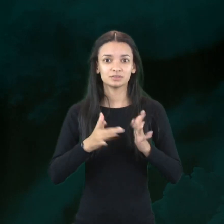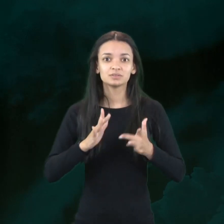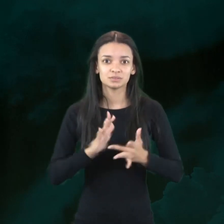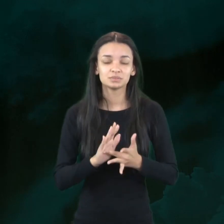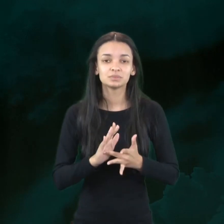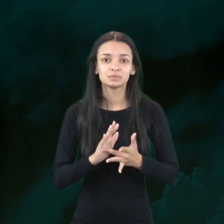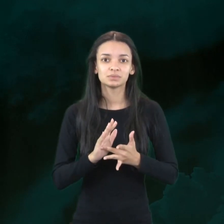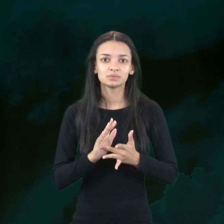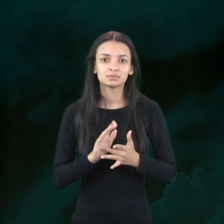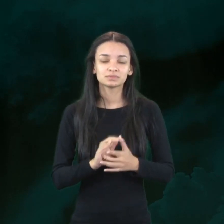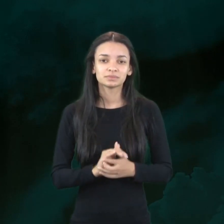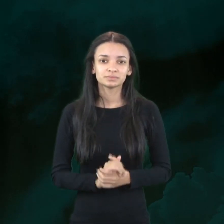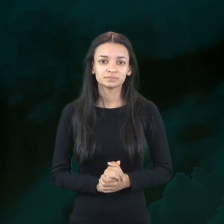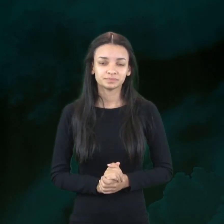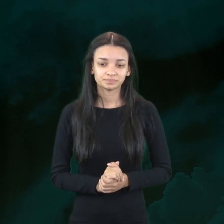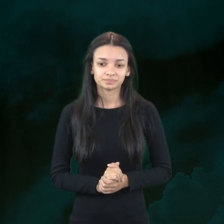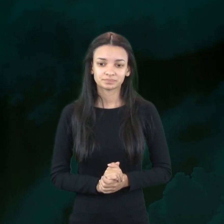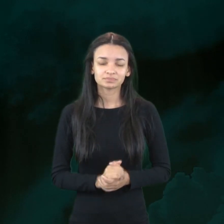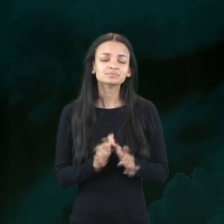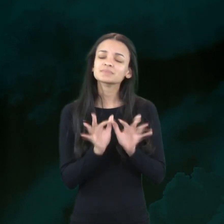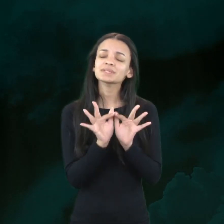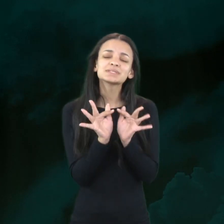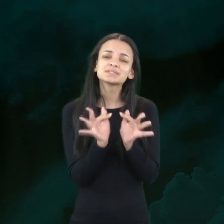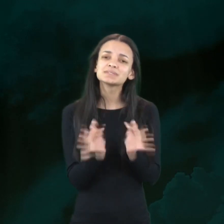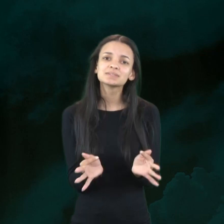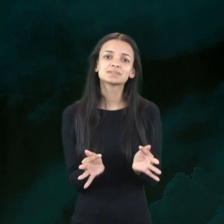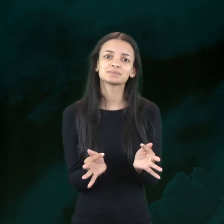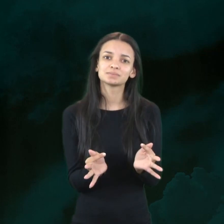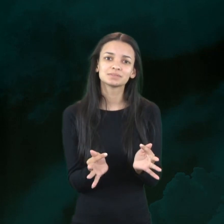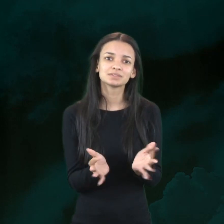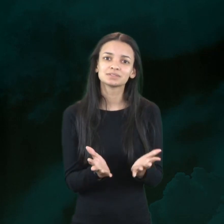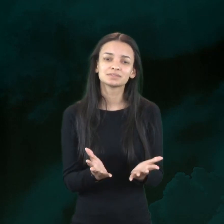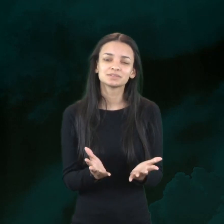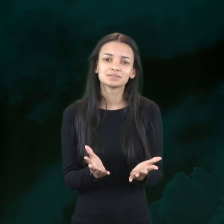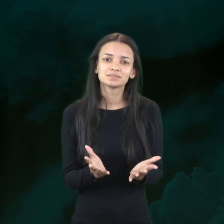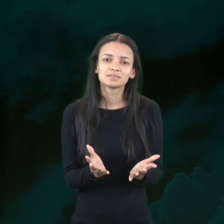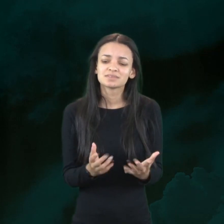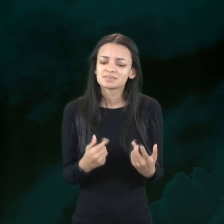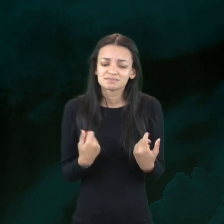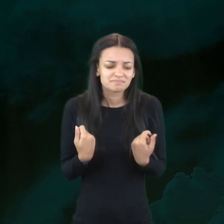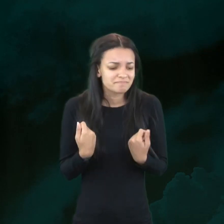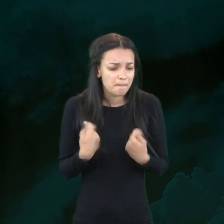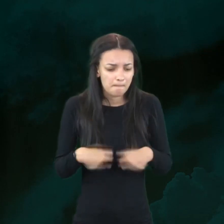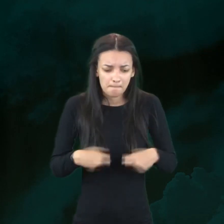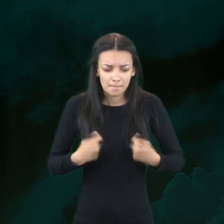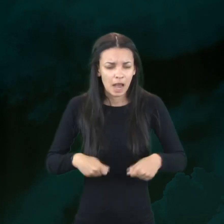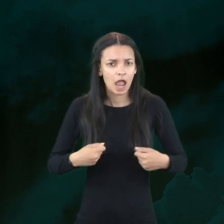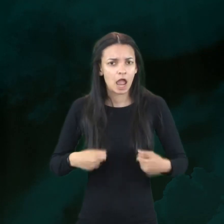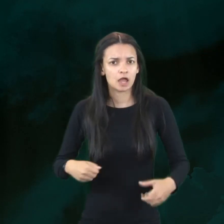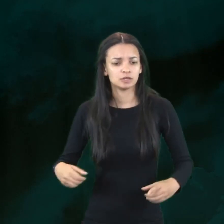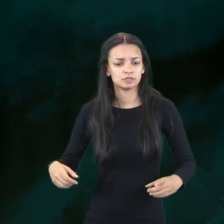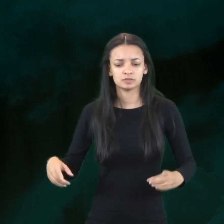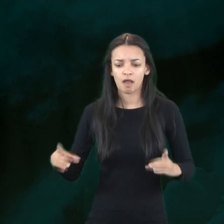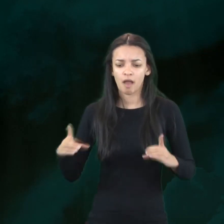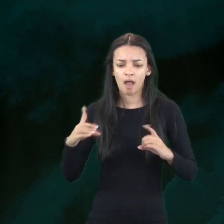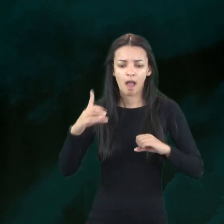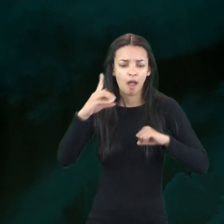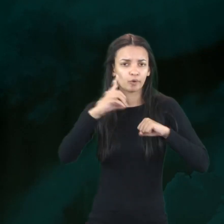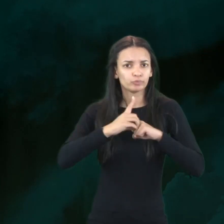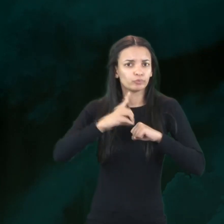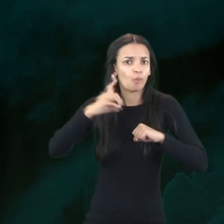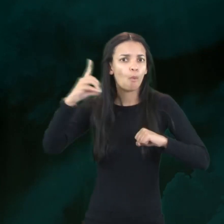irmãos, é muito simples. Não precisa ser um doutorado, não precisa